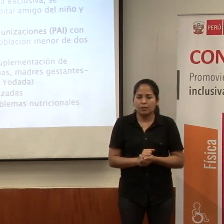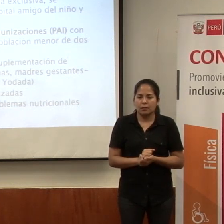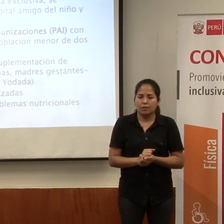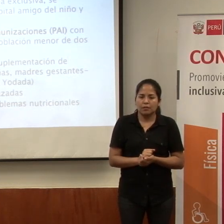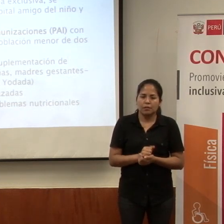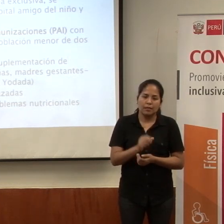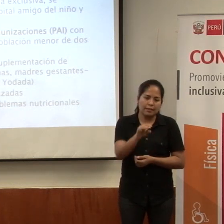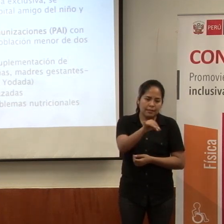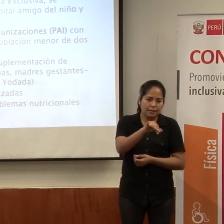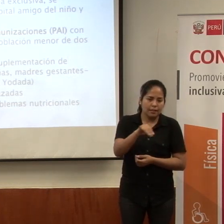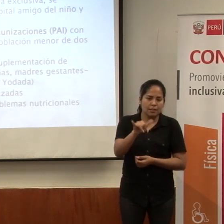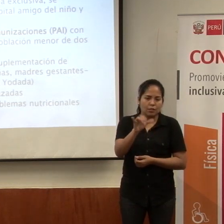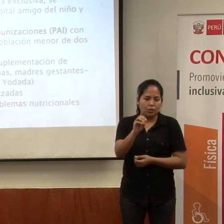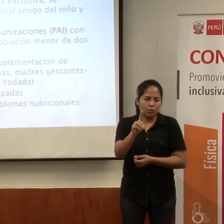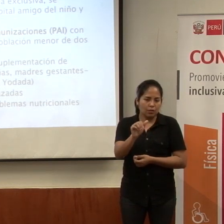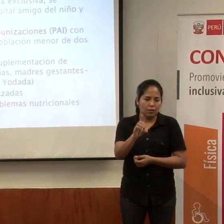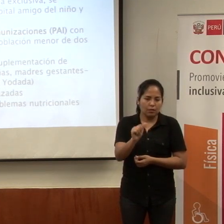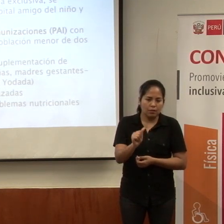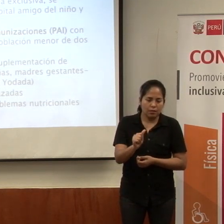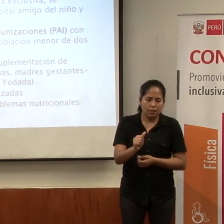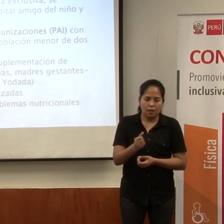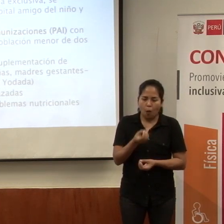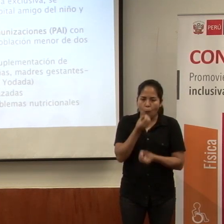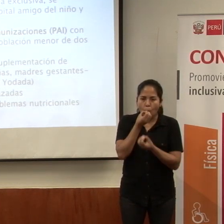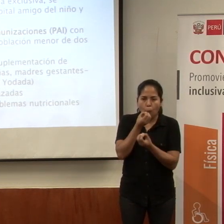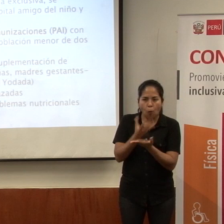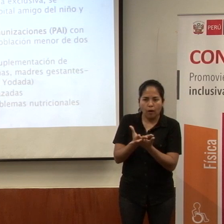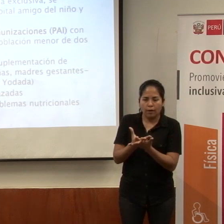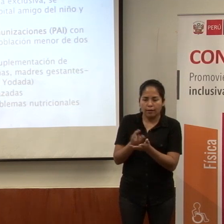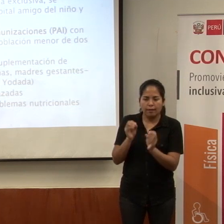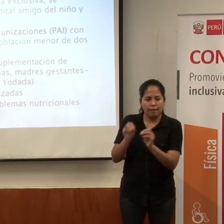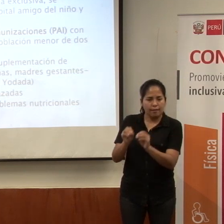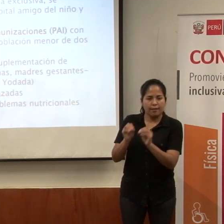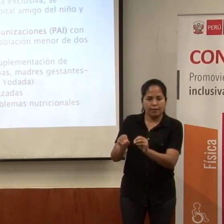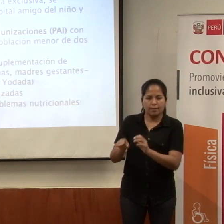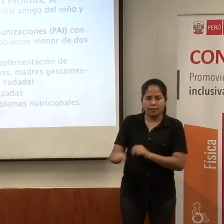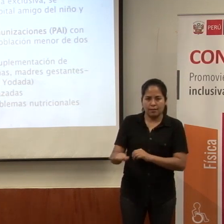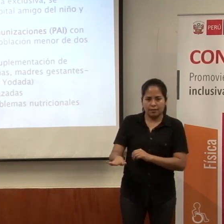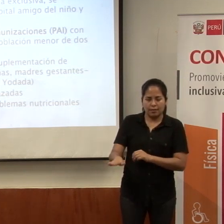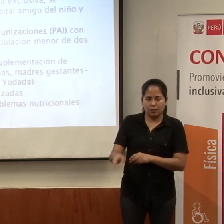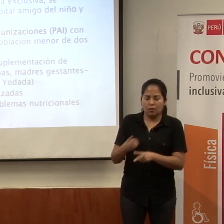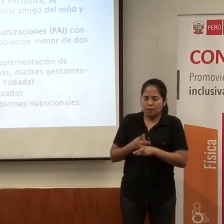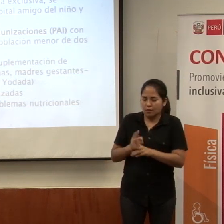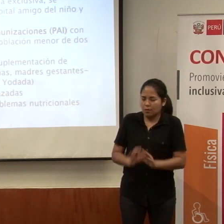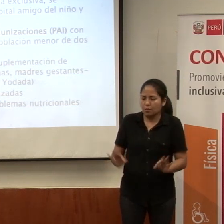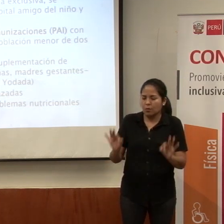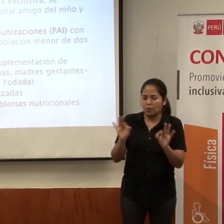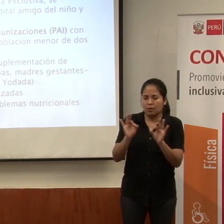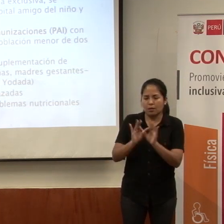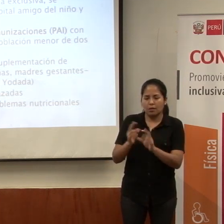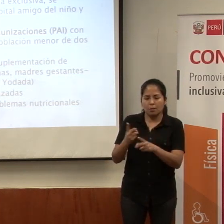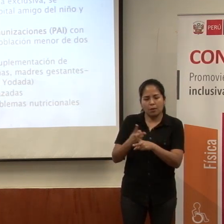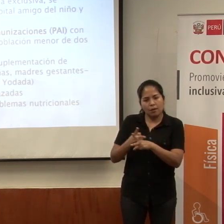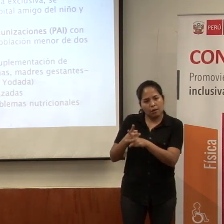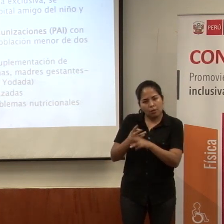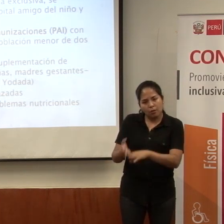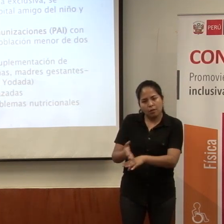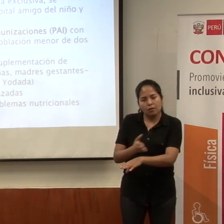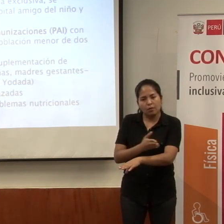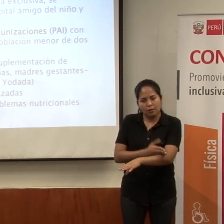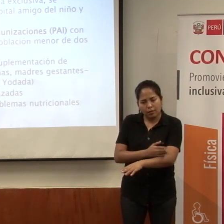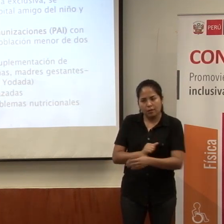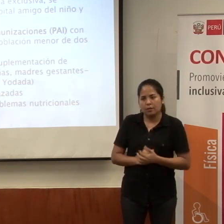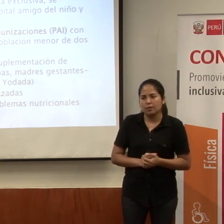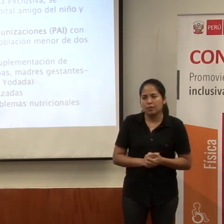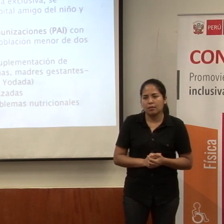sal yodada y la buena nutrición del niño es fundamental también para la prevención. La detección